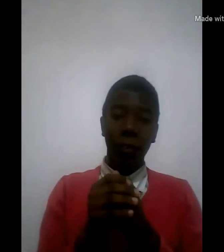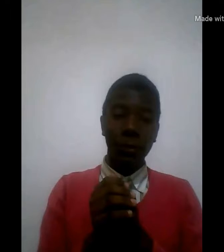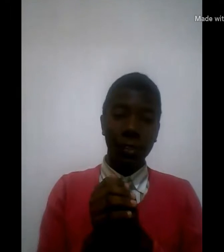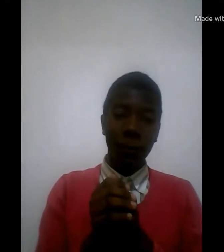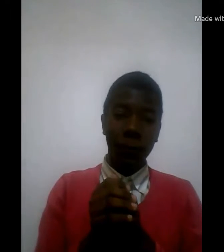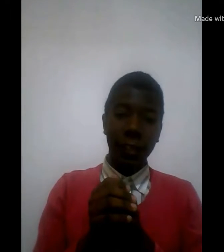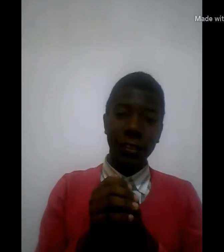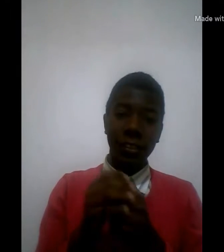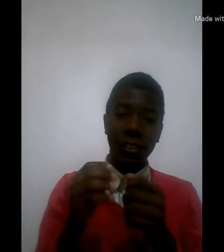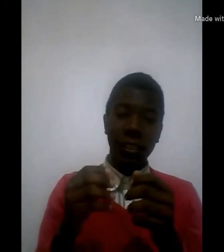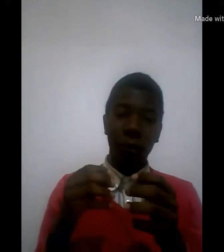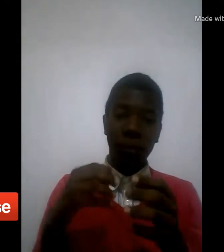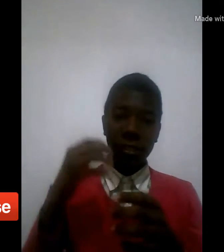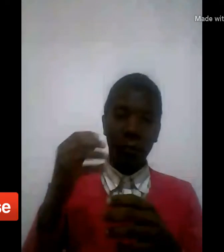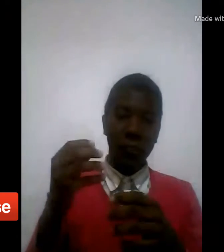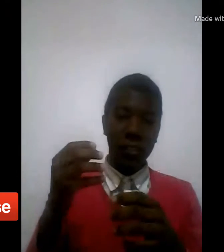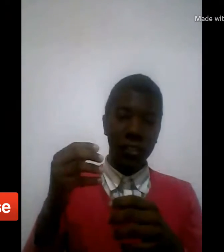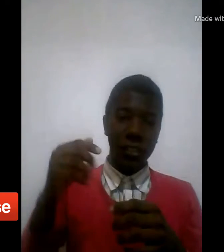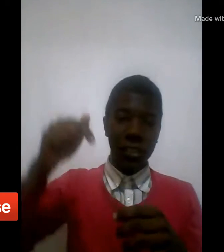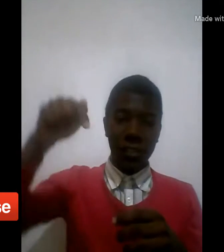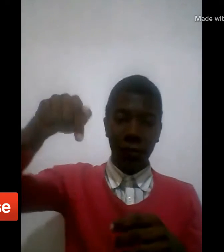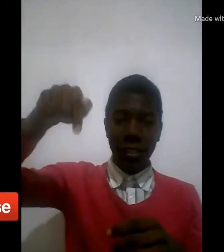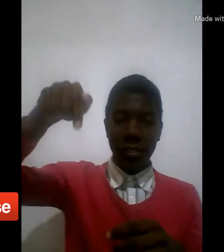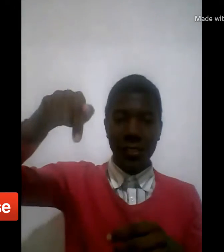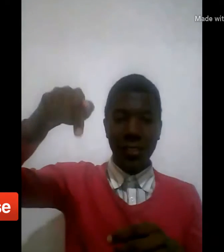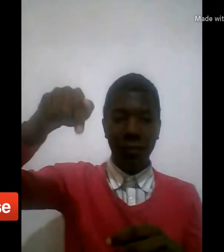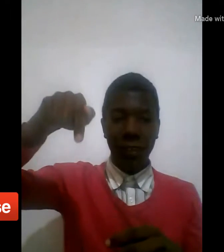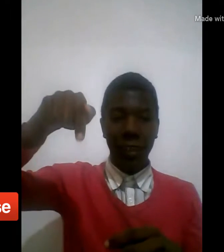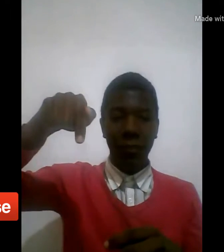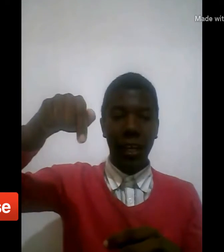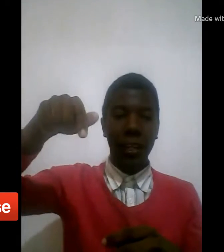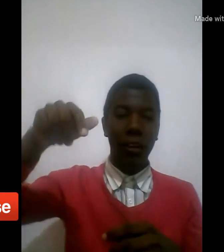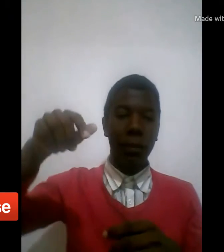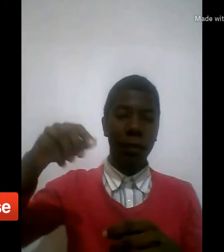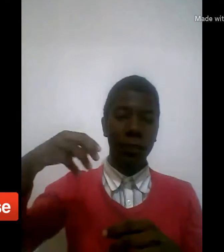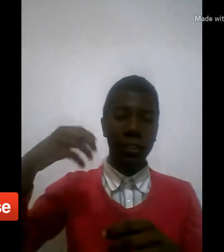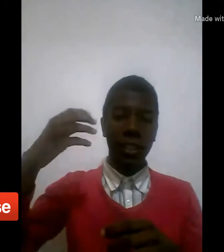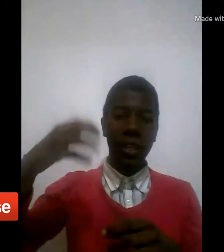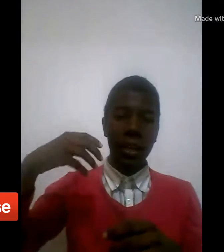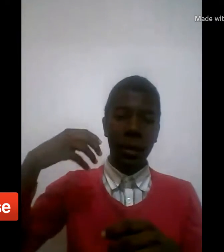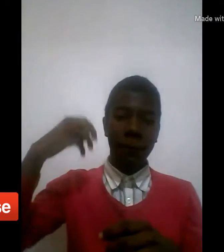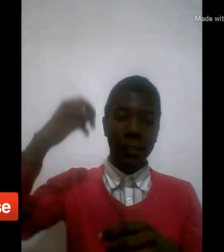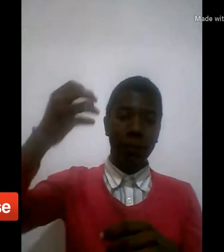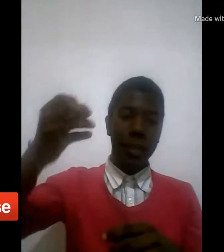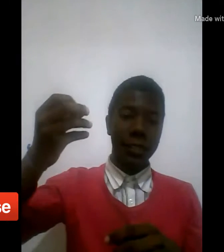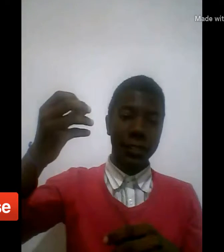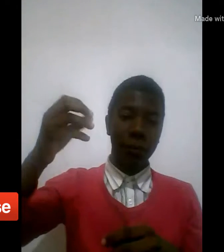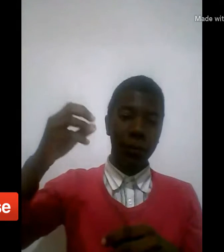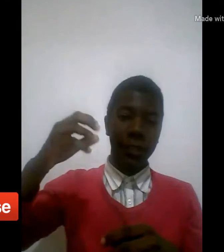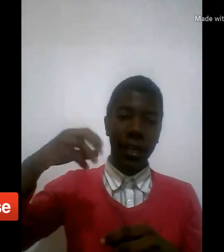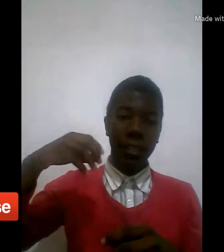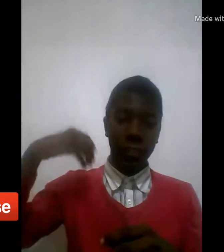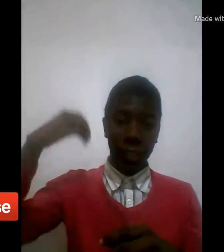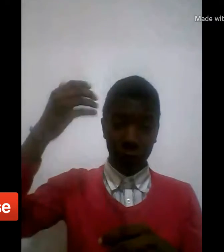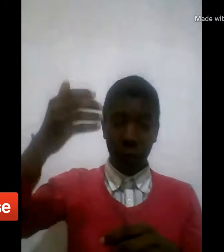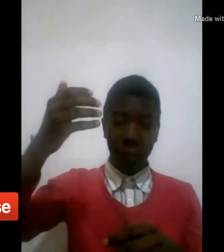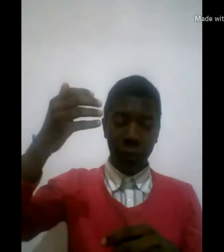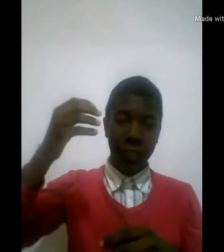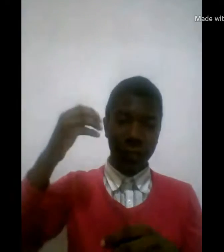como sempre, né, antes de começar o vídeo em si, não deixem de se inscrever aqui no canal, né, para você fazer parte dessa comunidade, ajudar o canal a crescer,